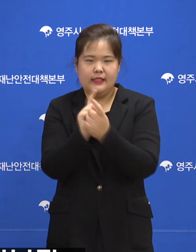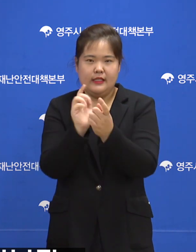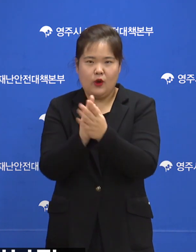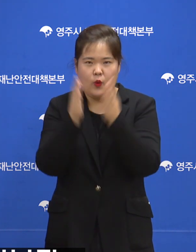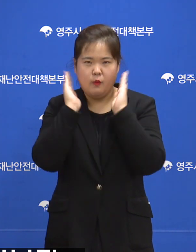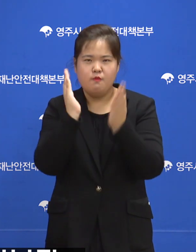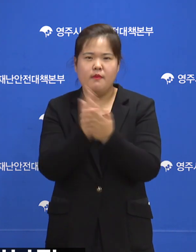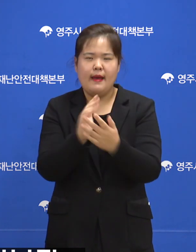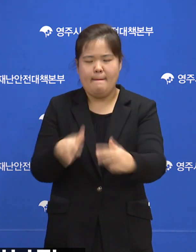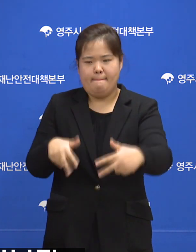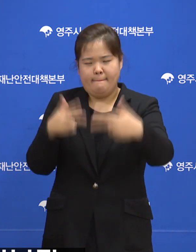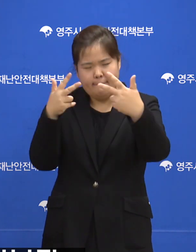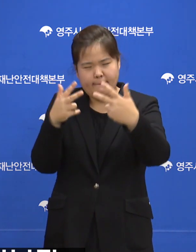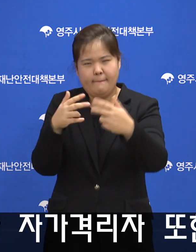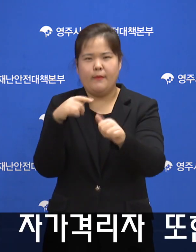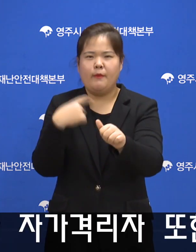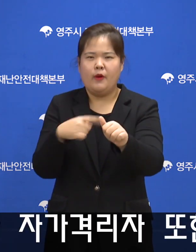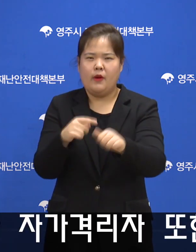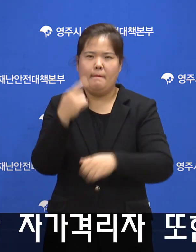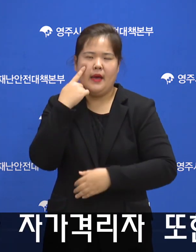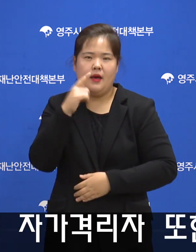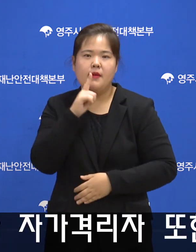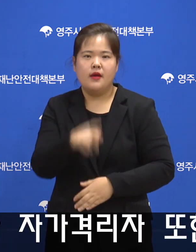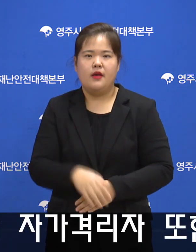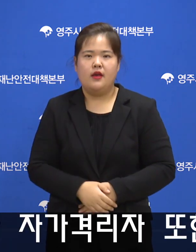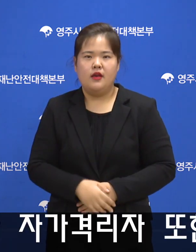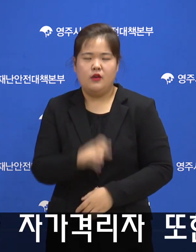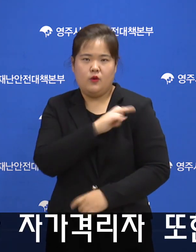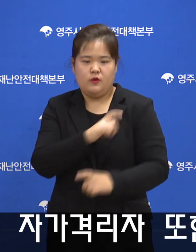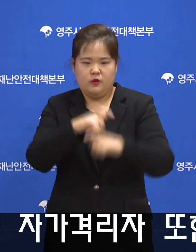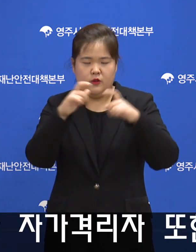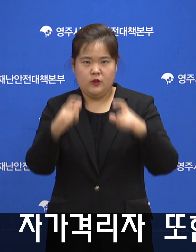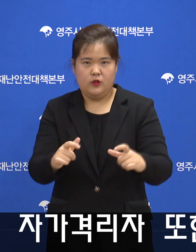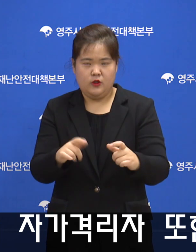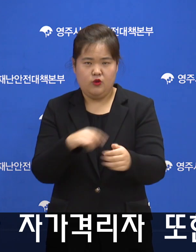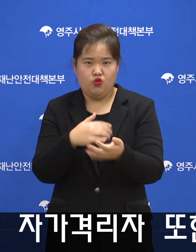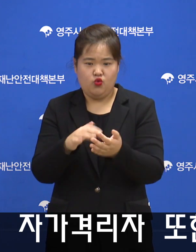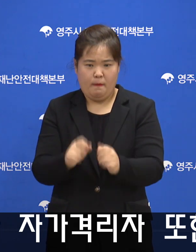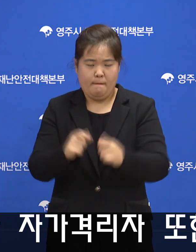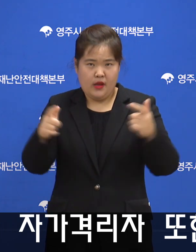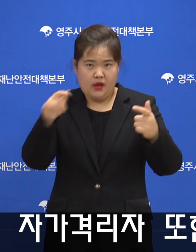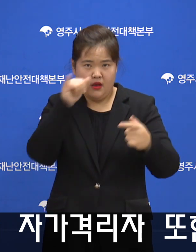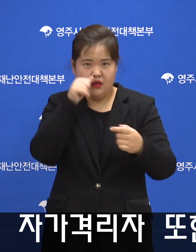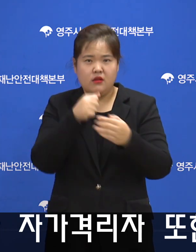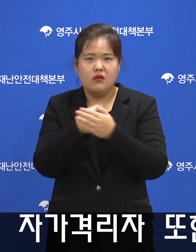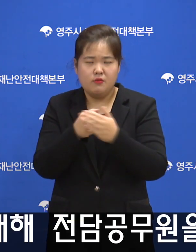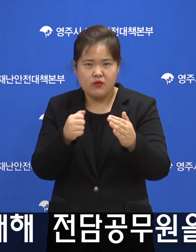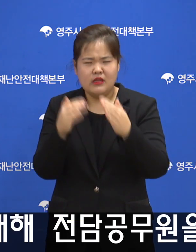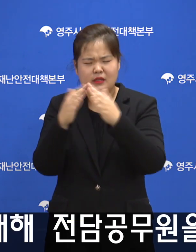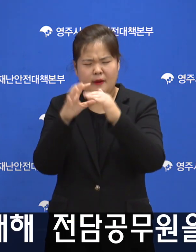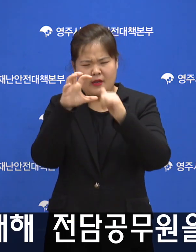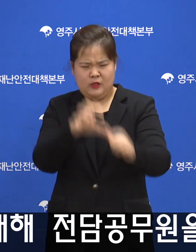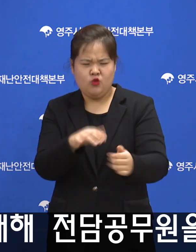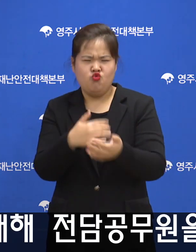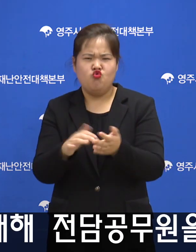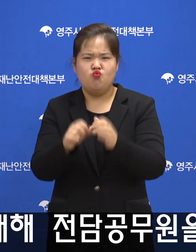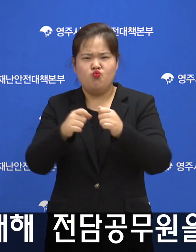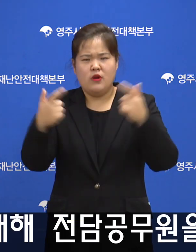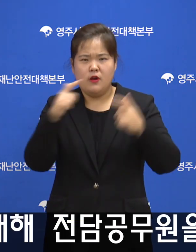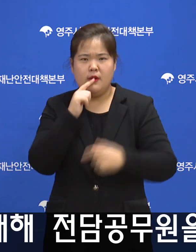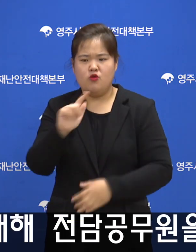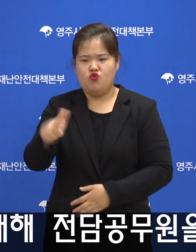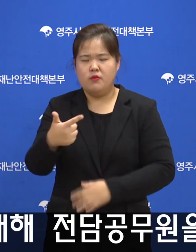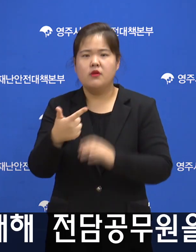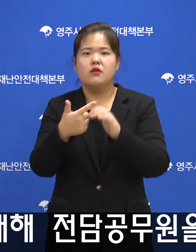실시할 예정입니다. 지역 확진자 급증에 따라 자가격리자 또한 증가하고 있습니다. 자가격리자 600여